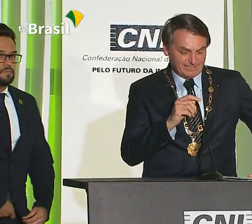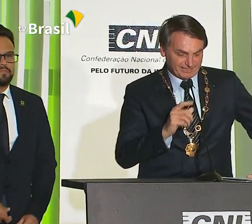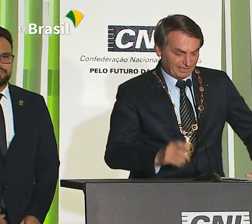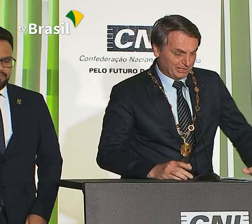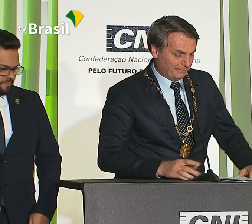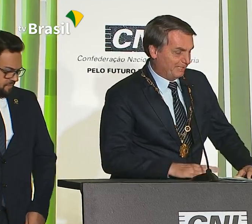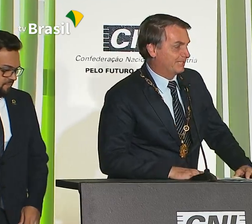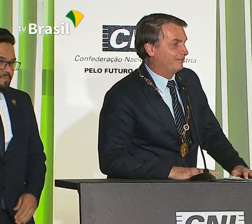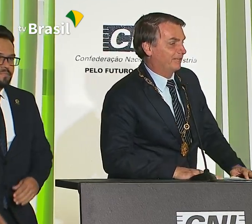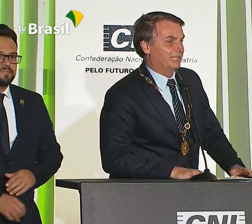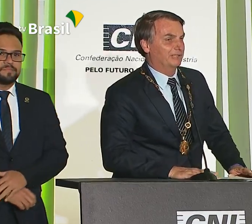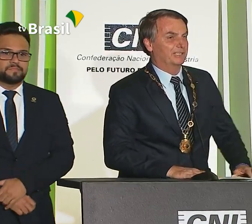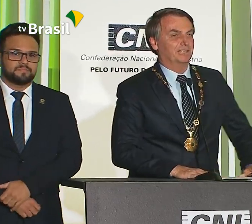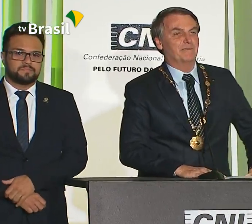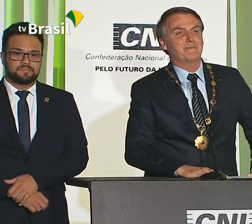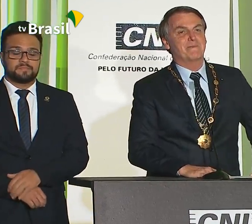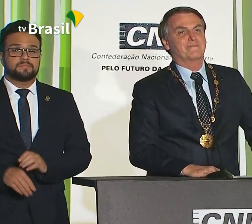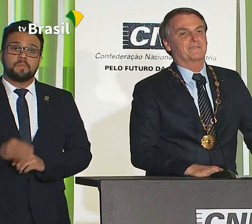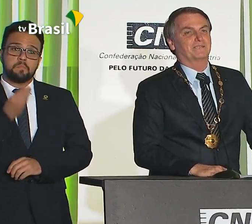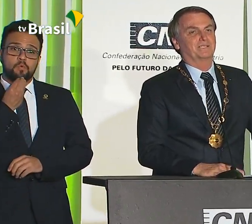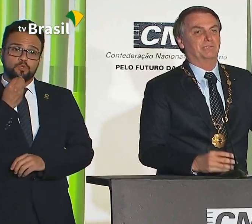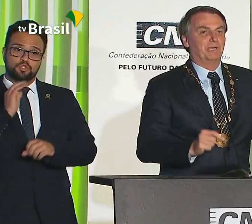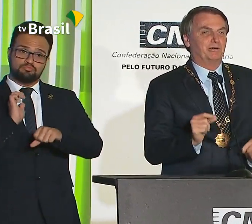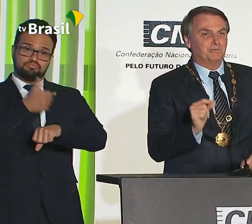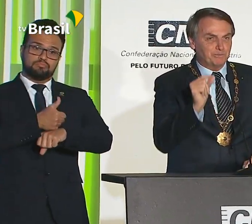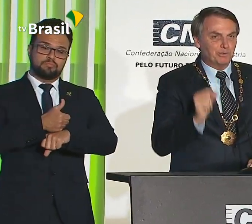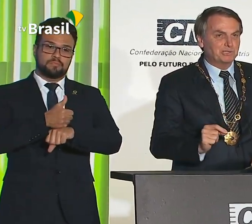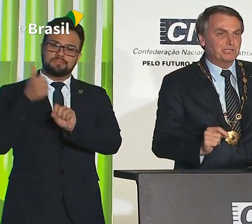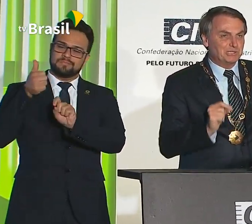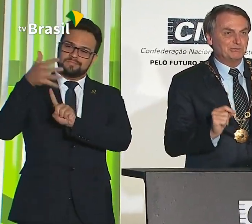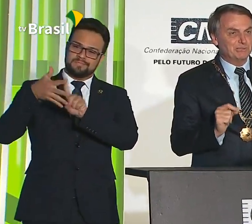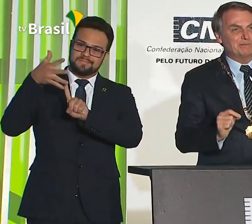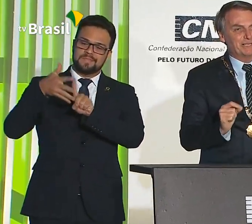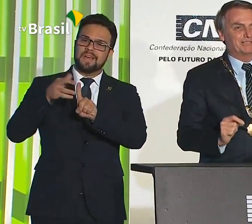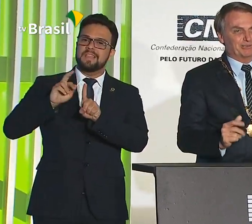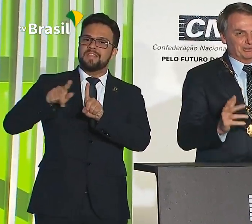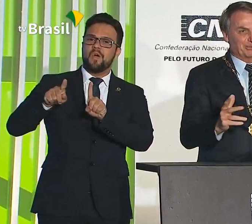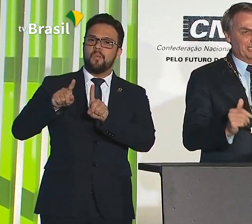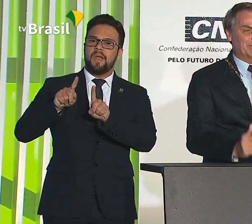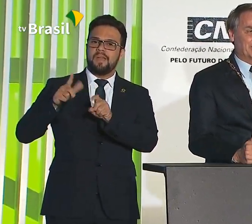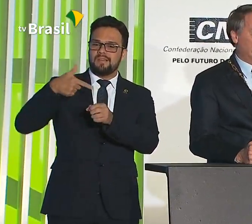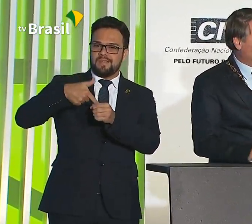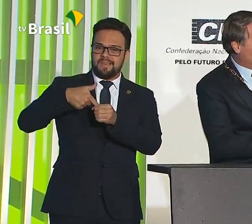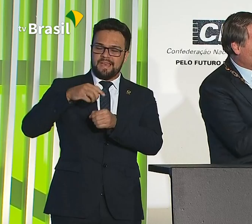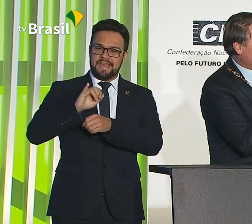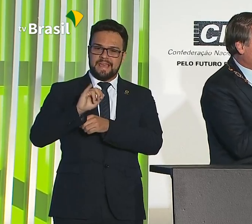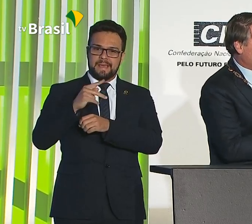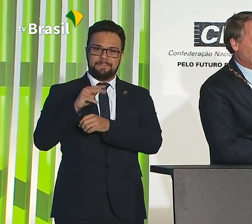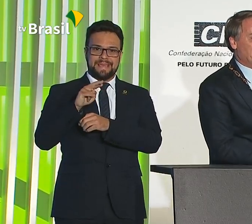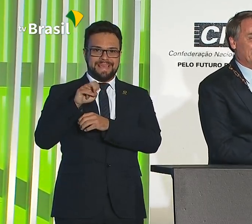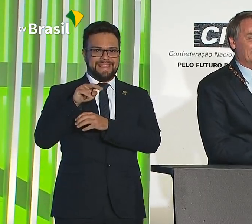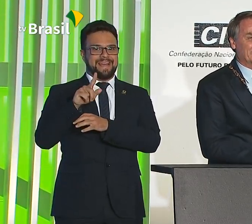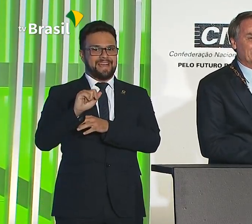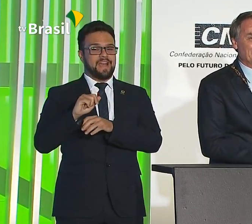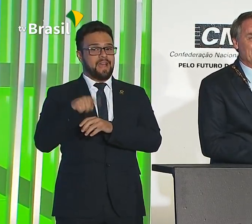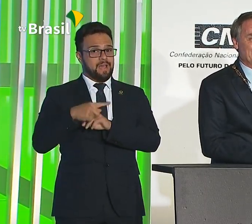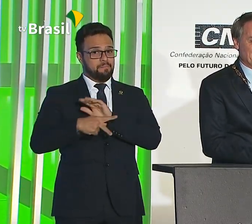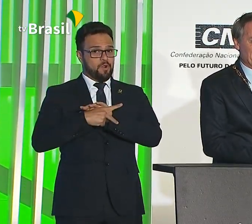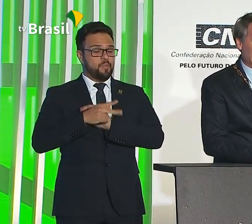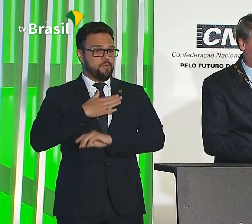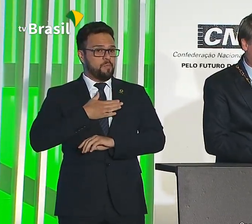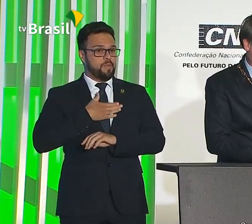quem devia estar falando aqui é um postinho ipiranga com todo respeito o meu poço de rega da